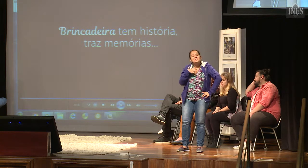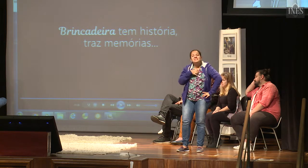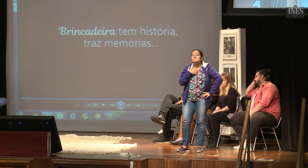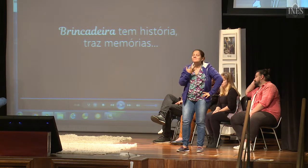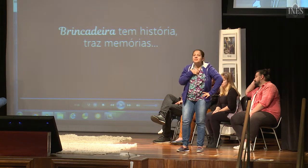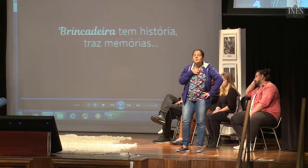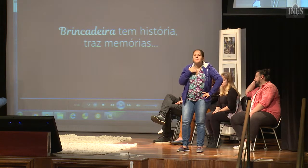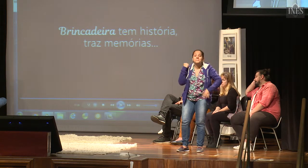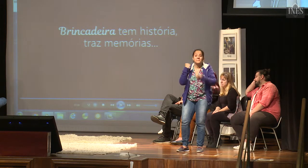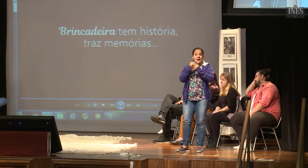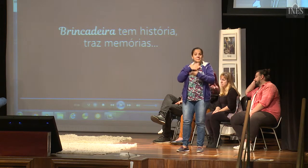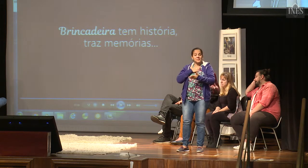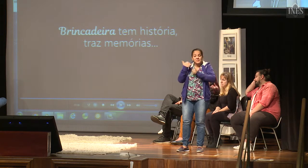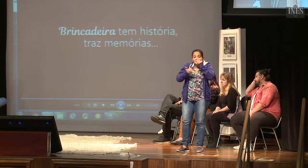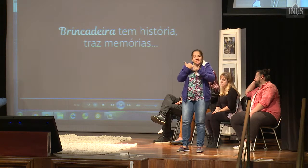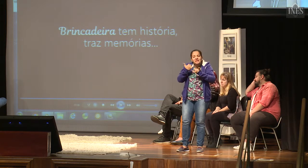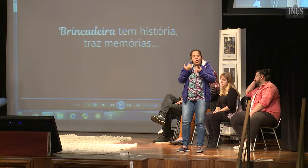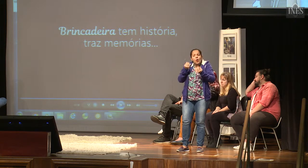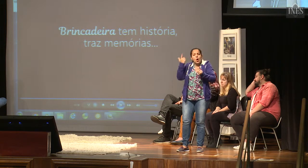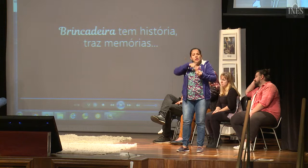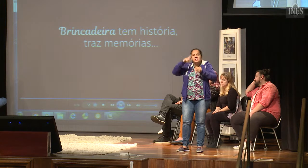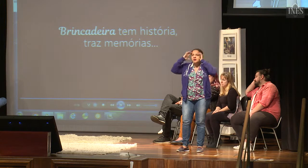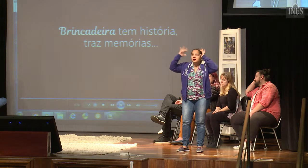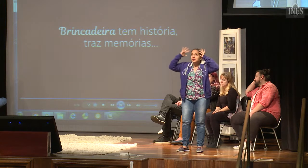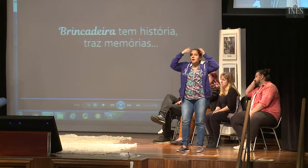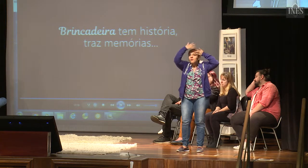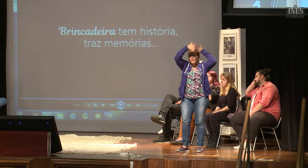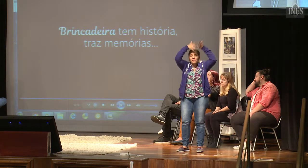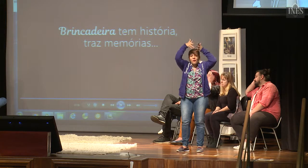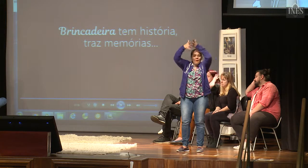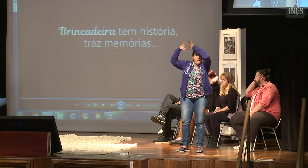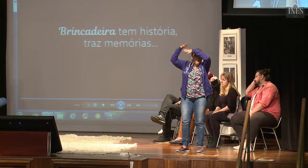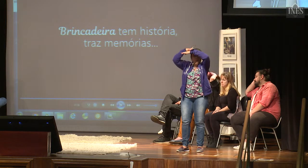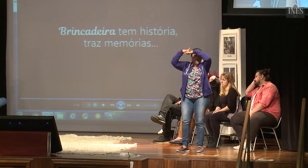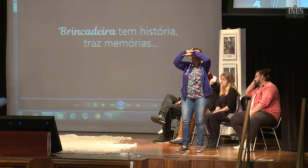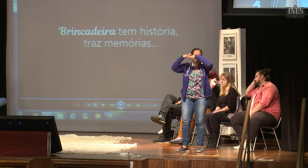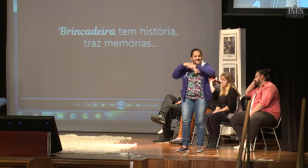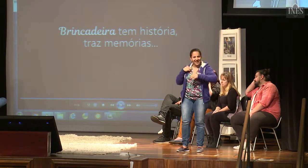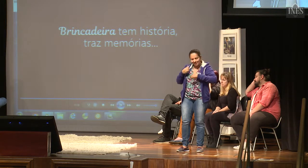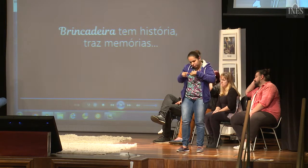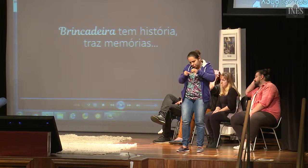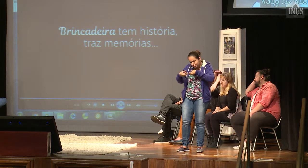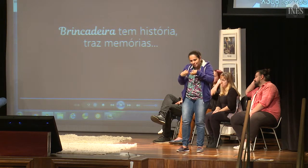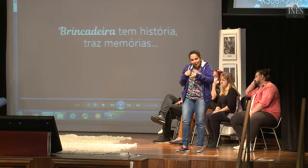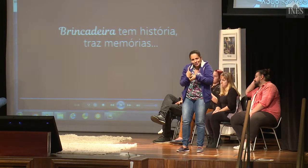Eu fiquei assim, me sentindo, poxa, as brincadeiras. Eu ficava assim, pensando, lembrando, né, conversando